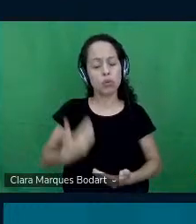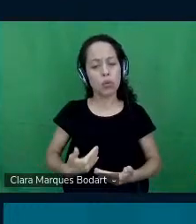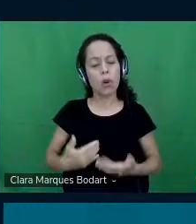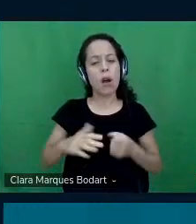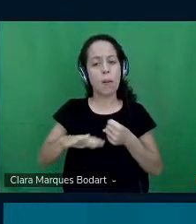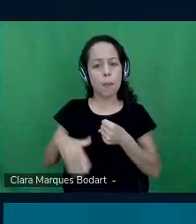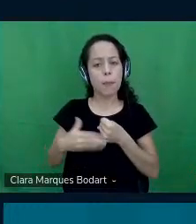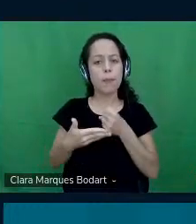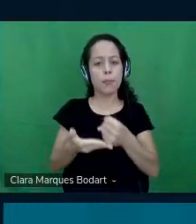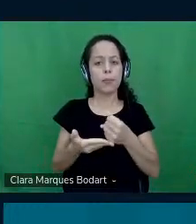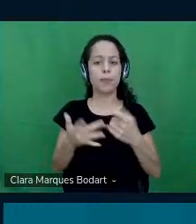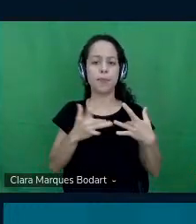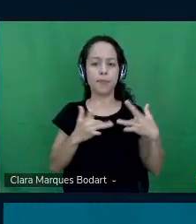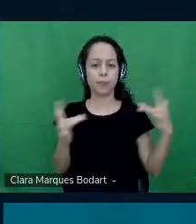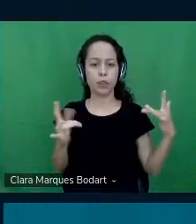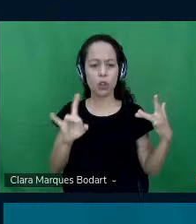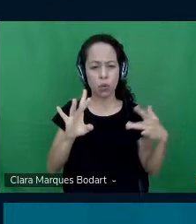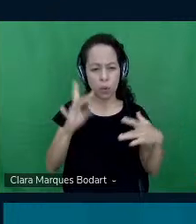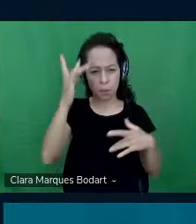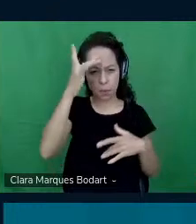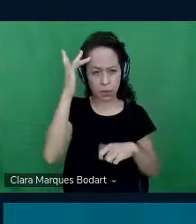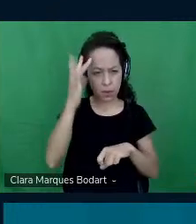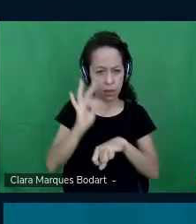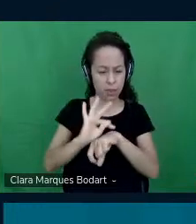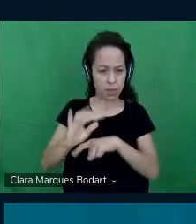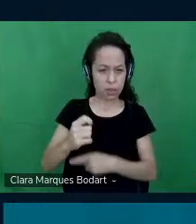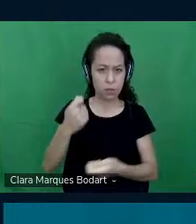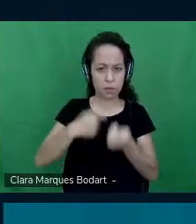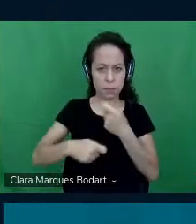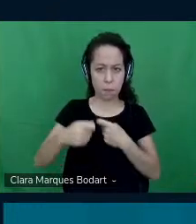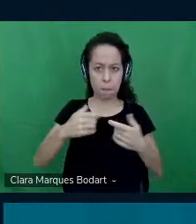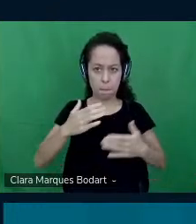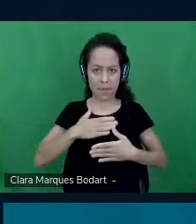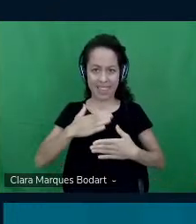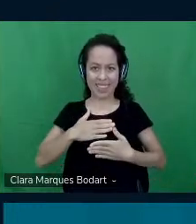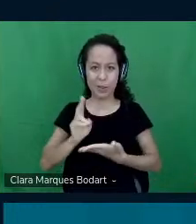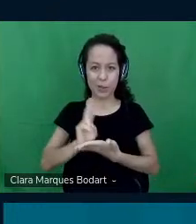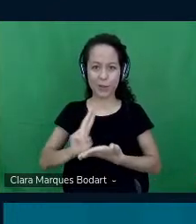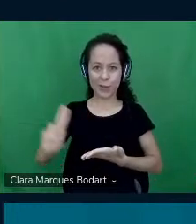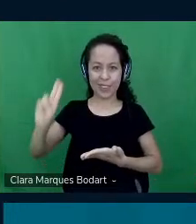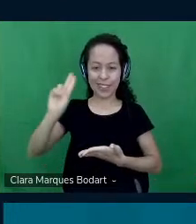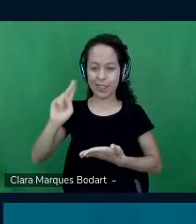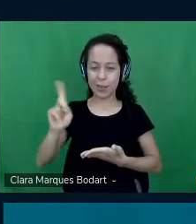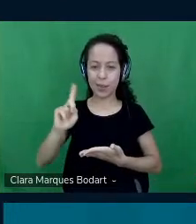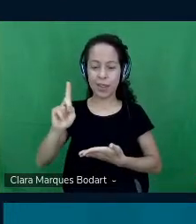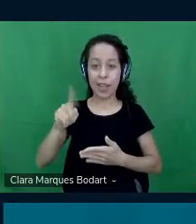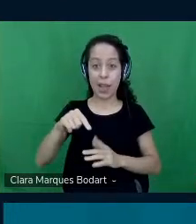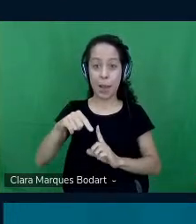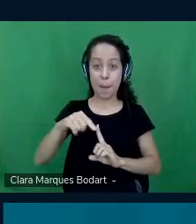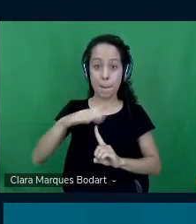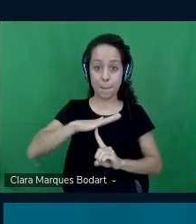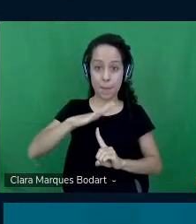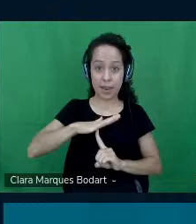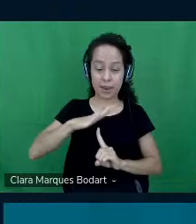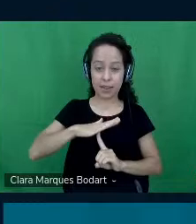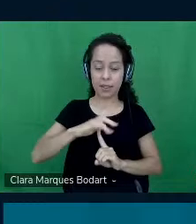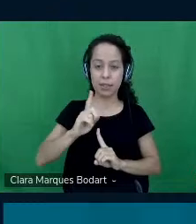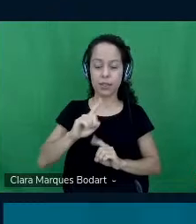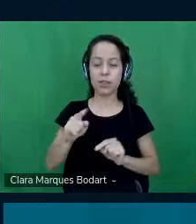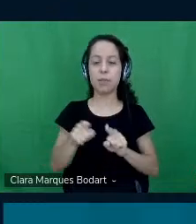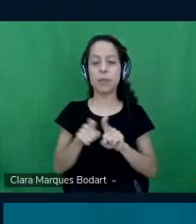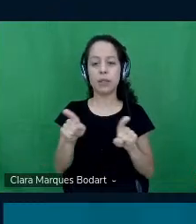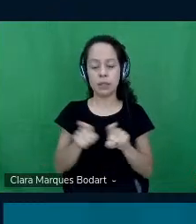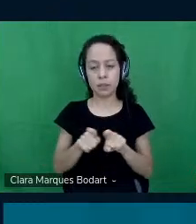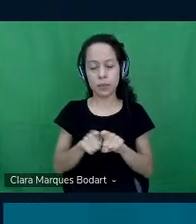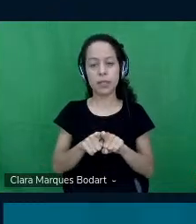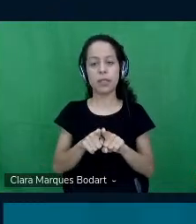solidariedade não só aos técnicos da minha universidade, ou da minha não, né, da Universidade Federal do Paraná, onde eu trabalho, mas também dos